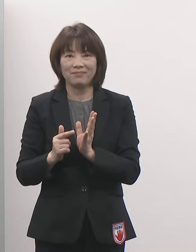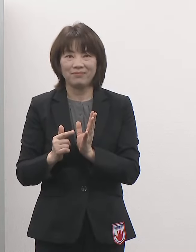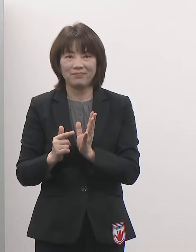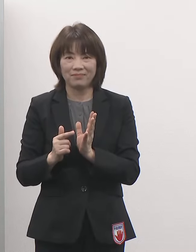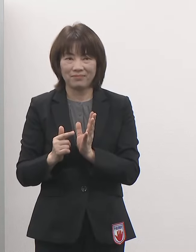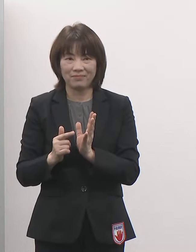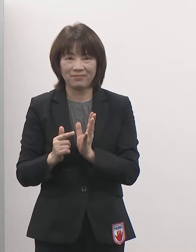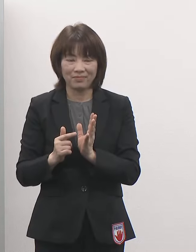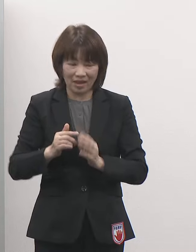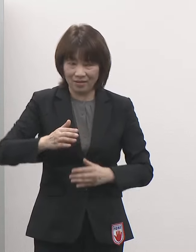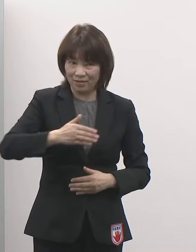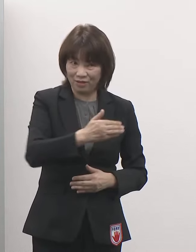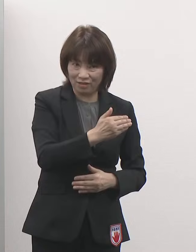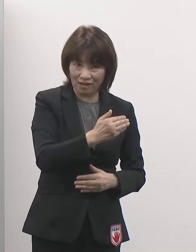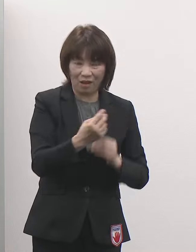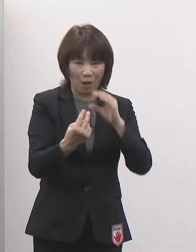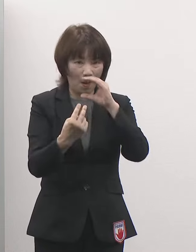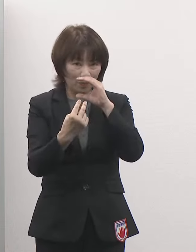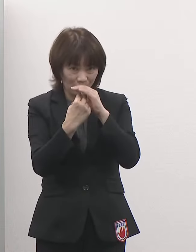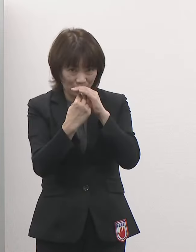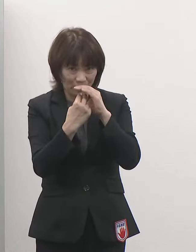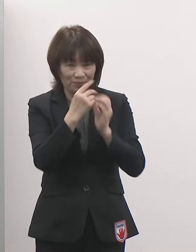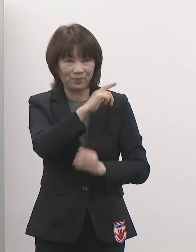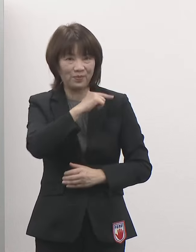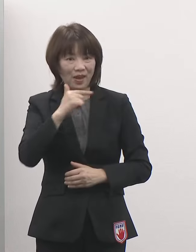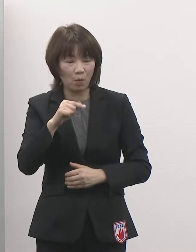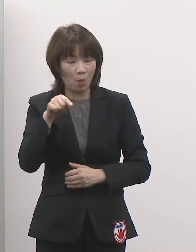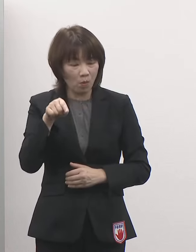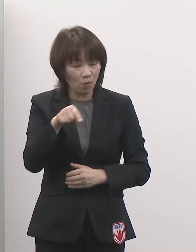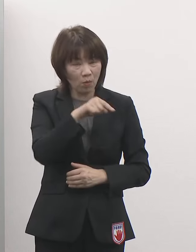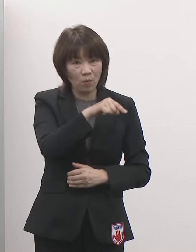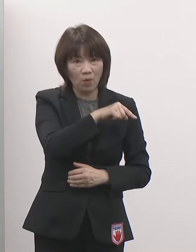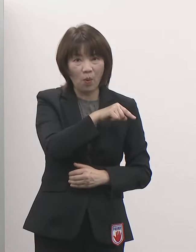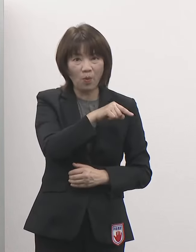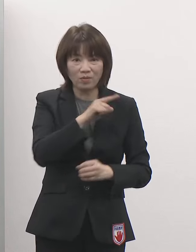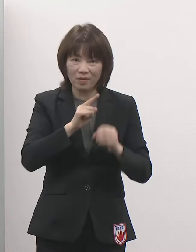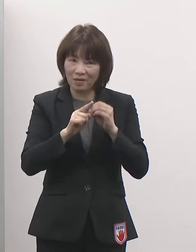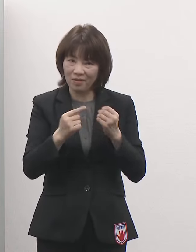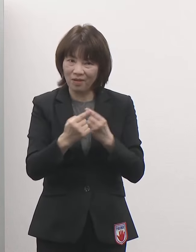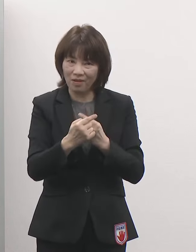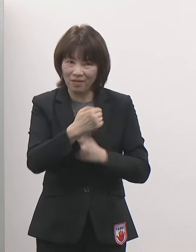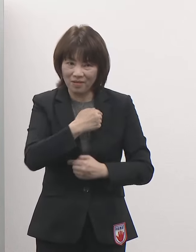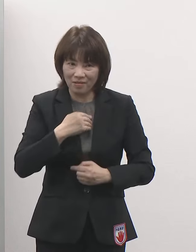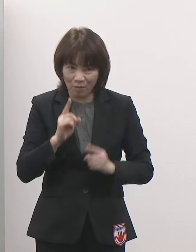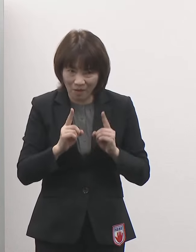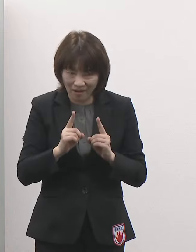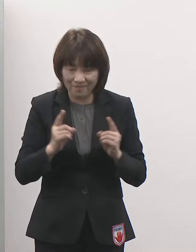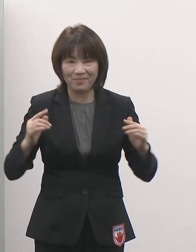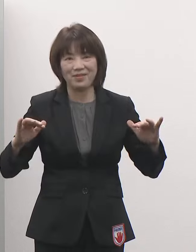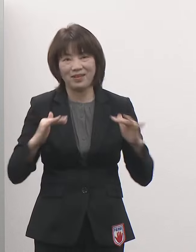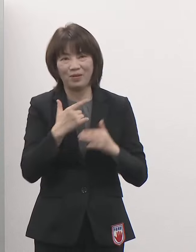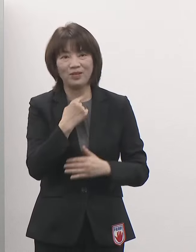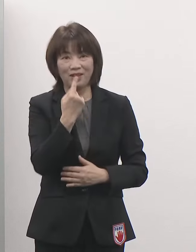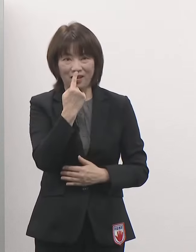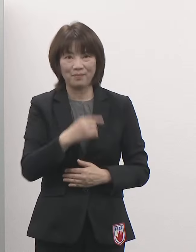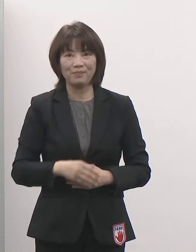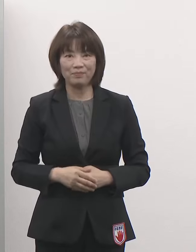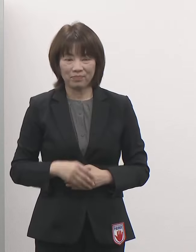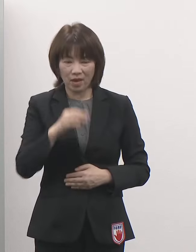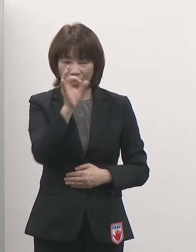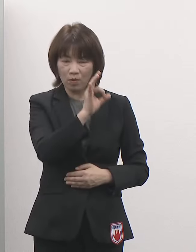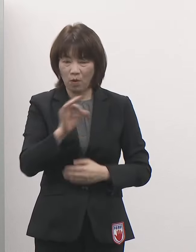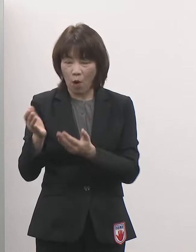水産あるいは畜産に対しましても、応用ができないか、議論をしてまいりたいと思います。流通面に関し